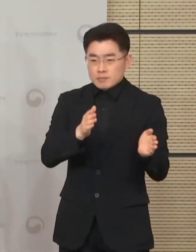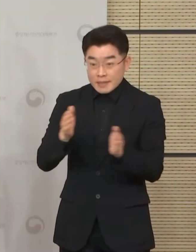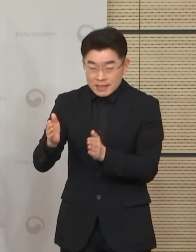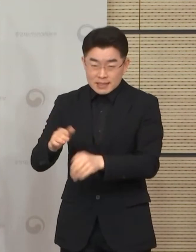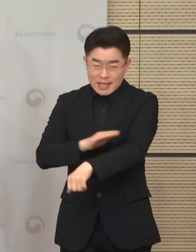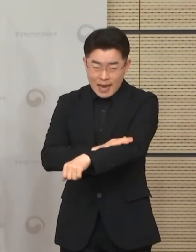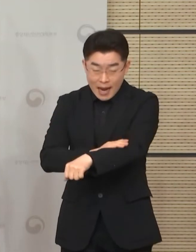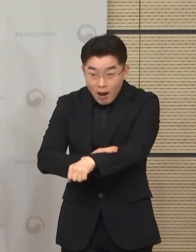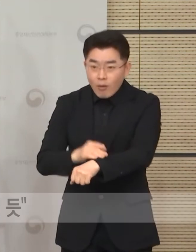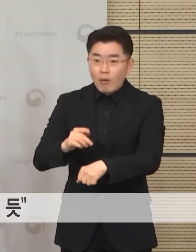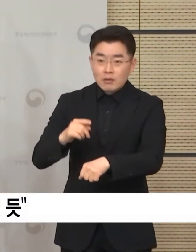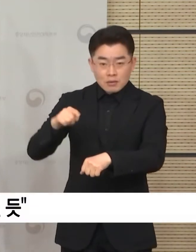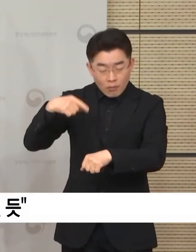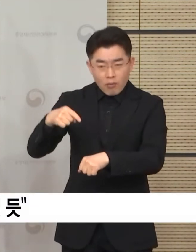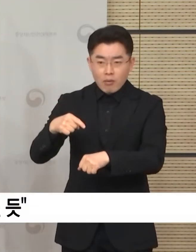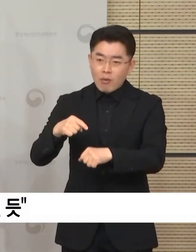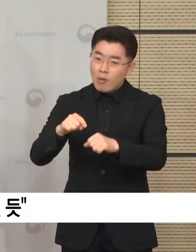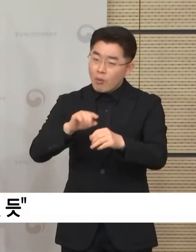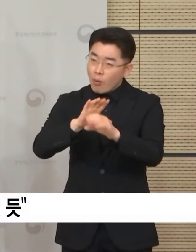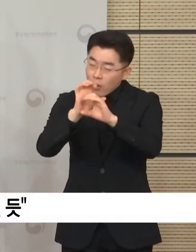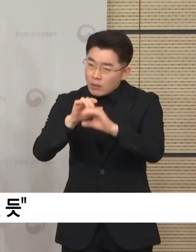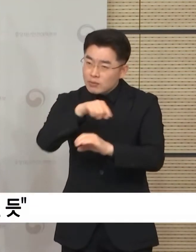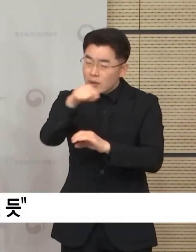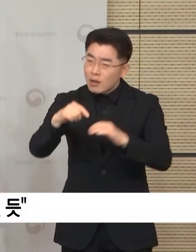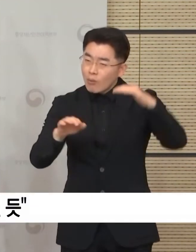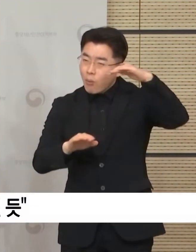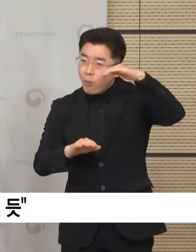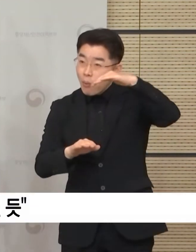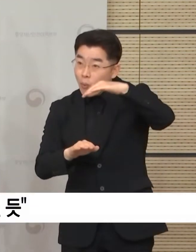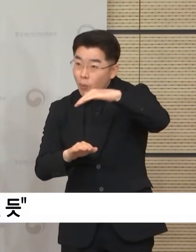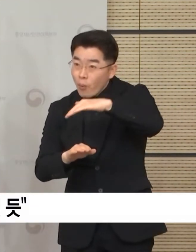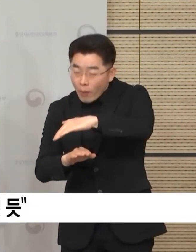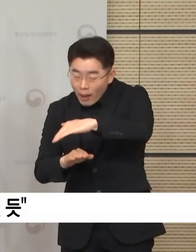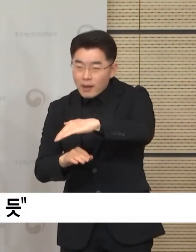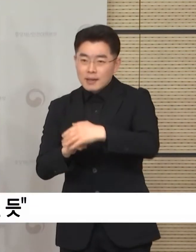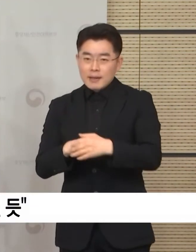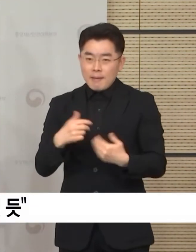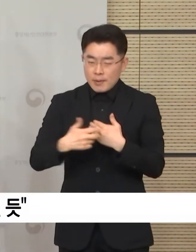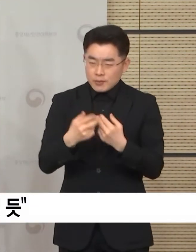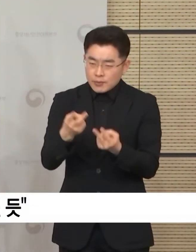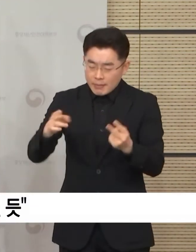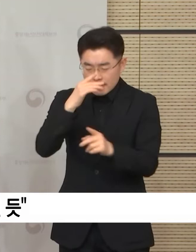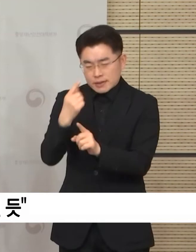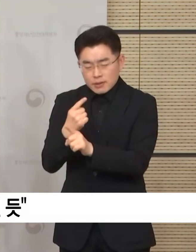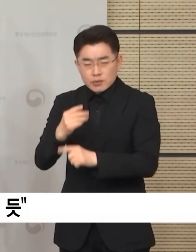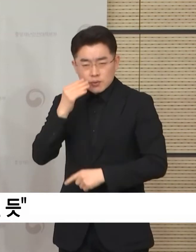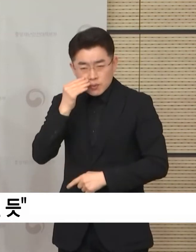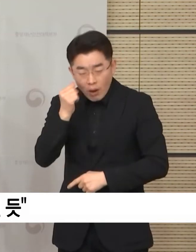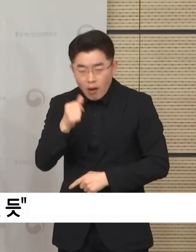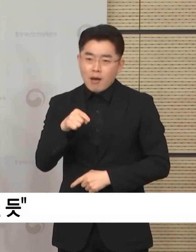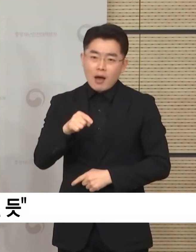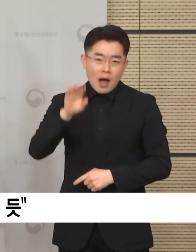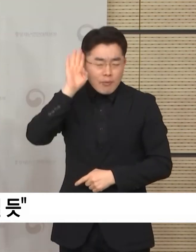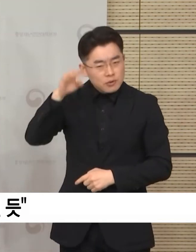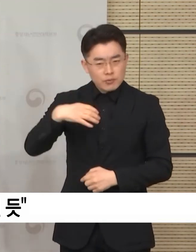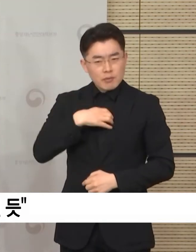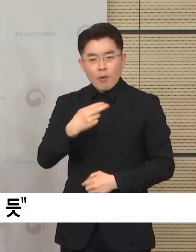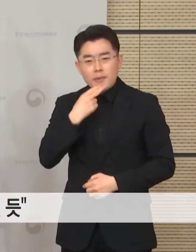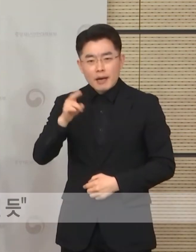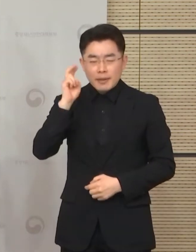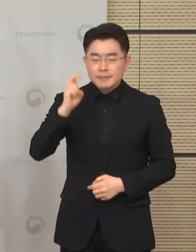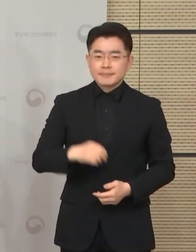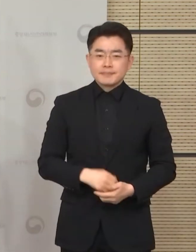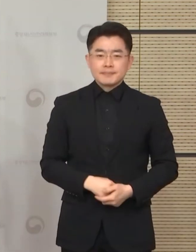이번 위기가 그러나 일부 전반에 대응 과정에서 가장 마지막에 큰 위기가 될 것이라고 보고 있습니다